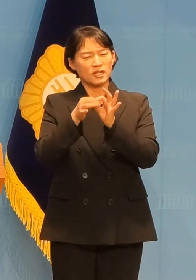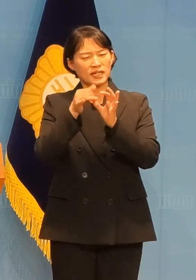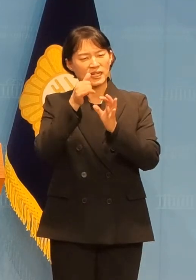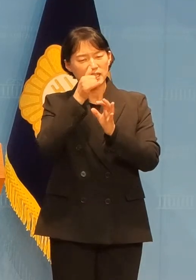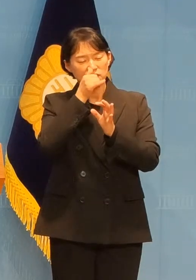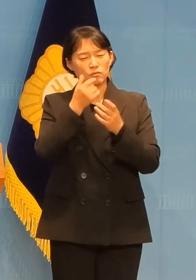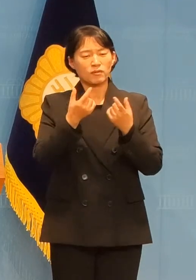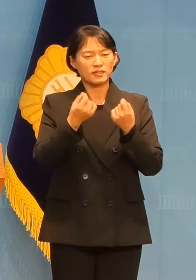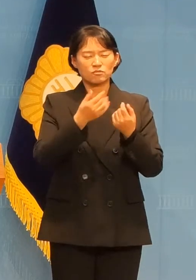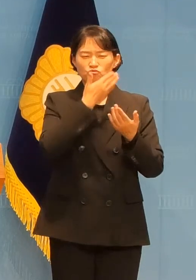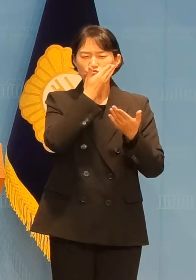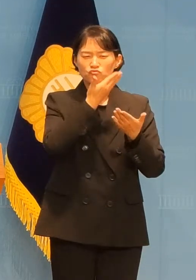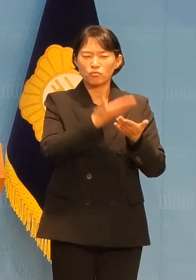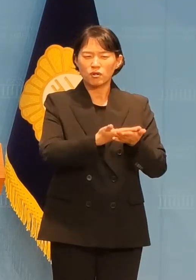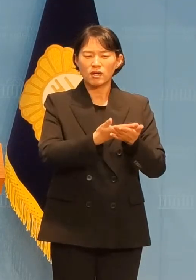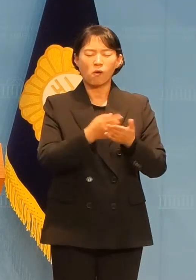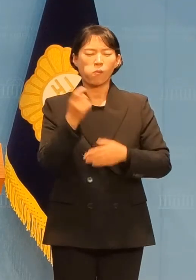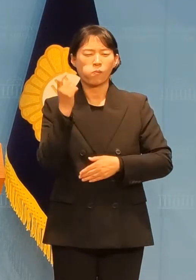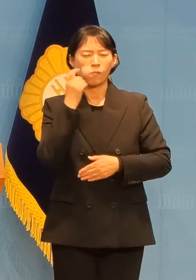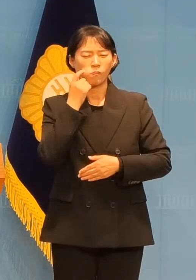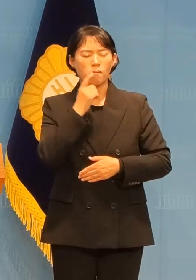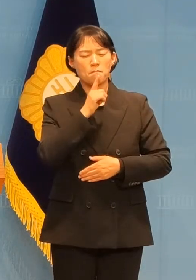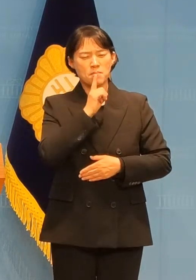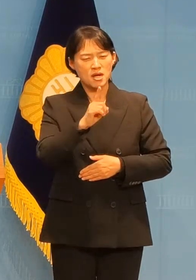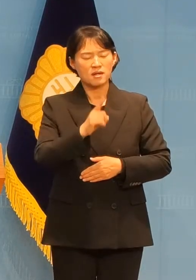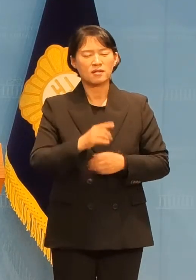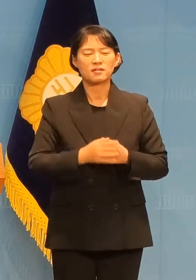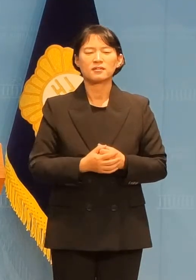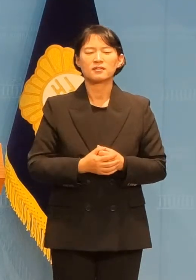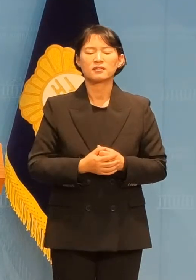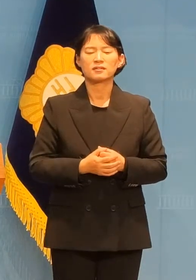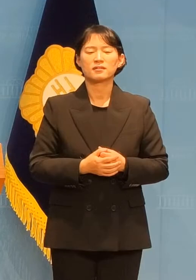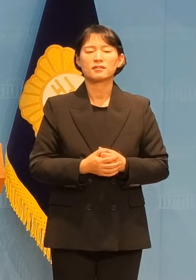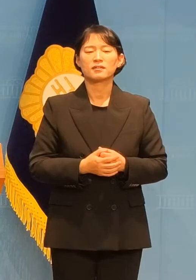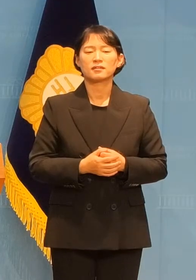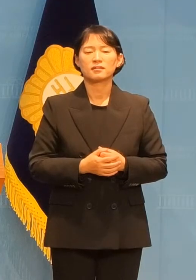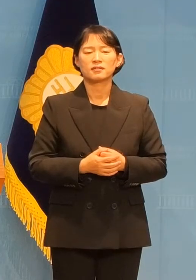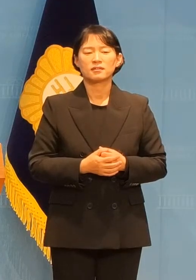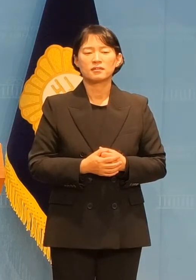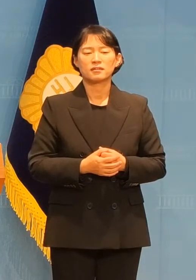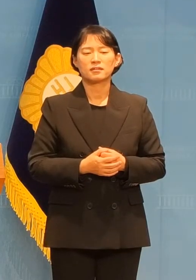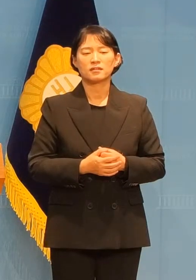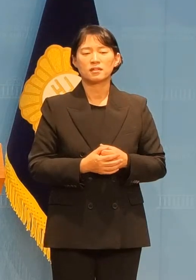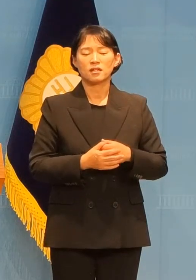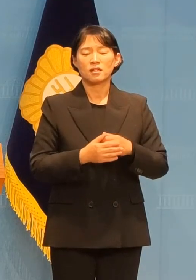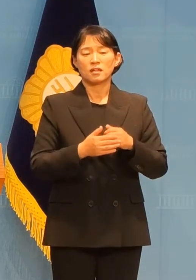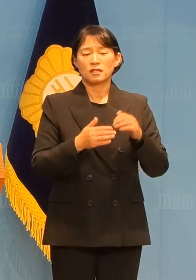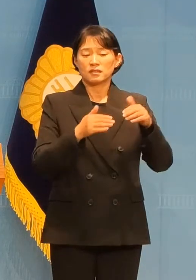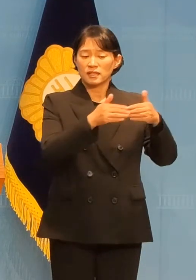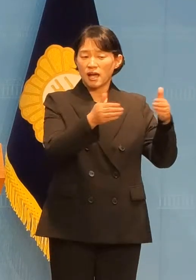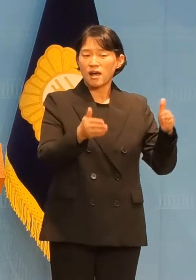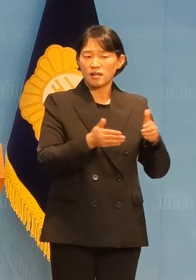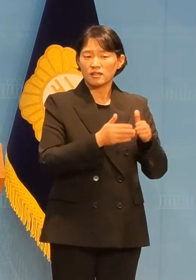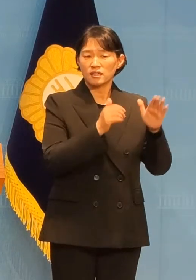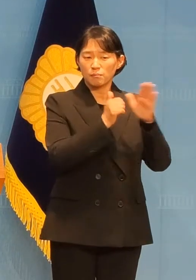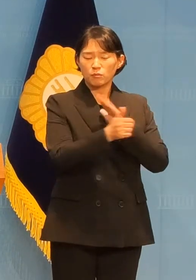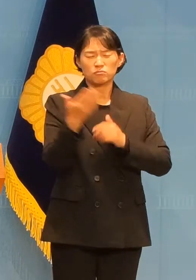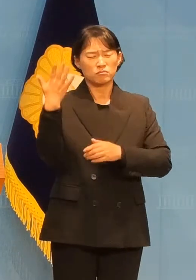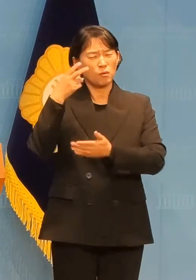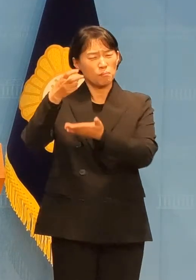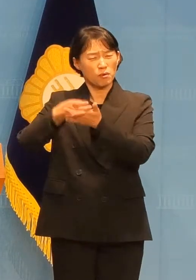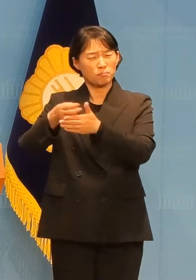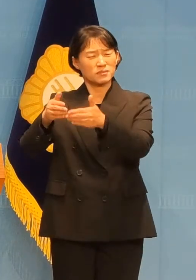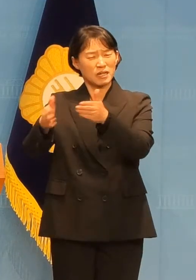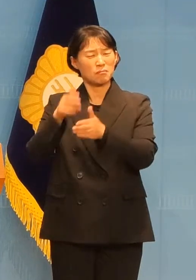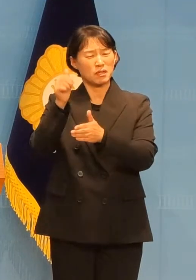암시하는 중대한 허위사실 유포에 해당합니다. 공당의 대표이자 전 법무부 장관을